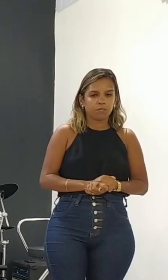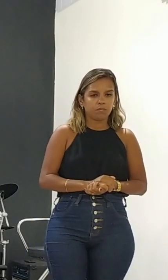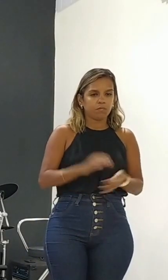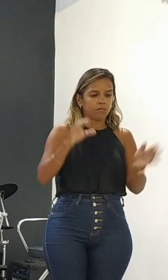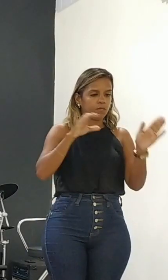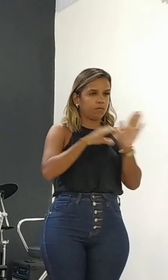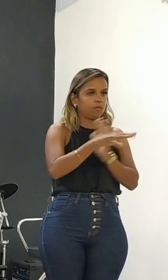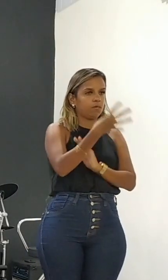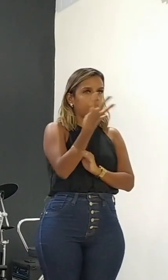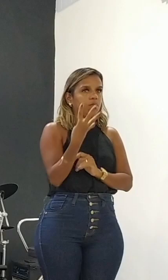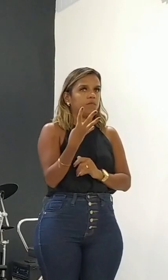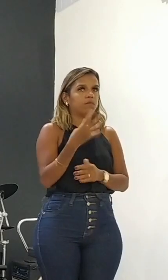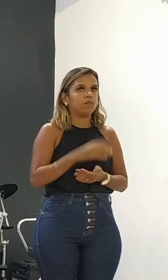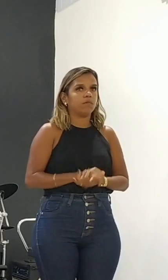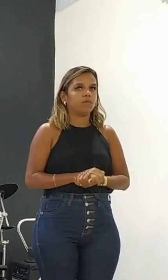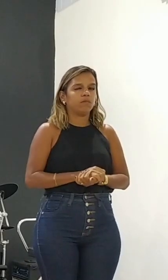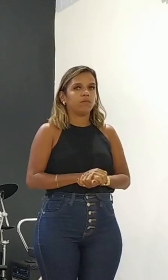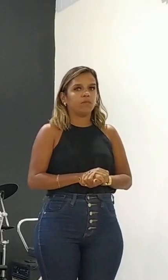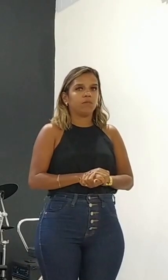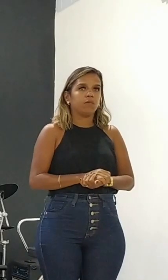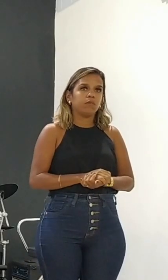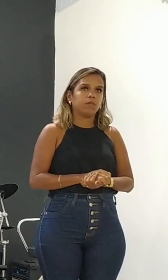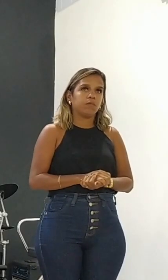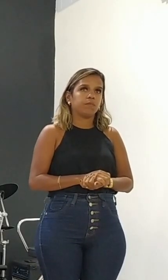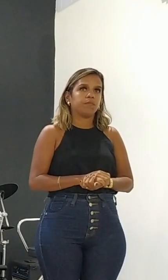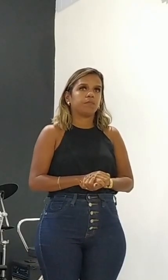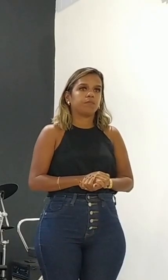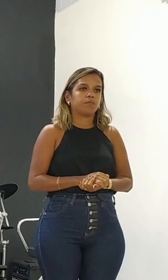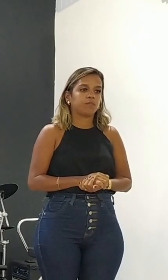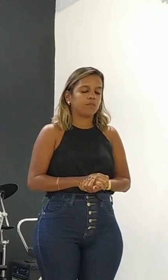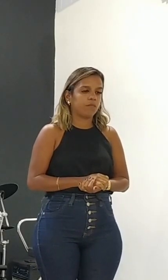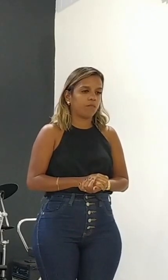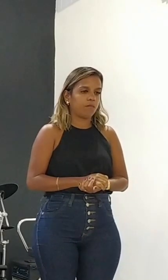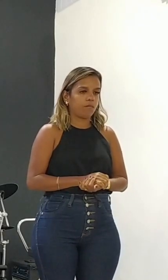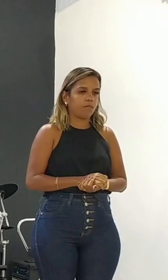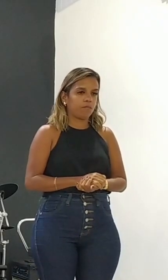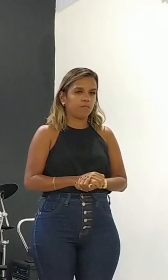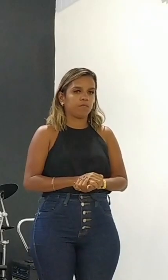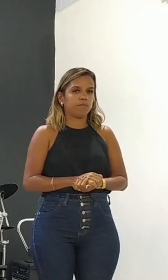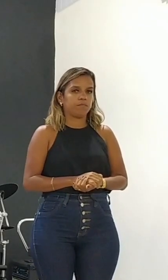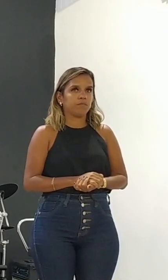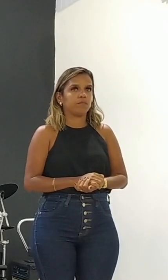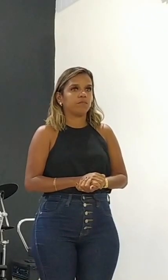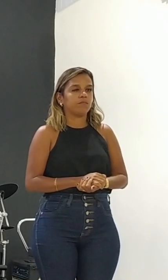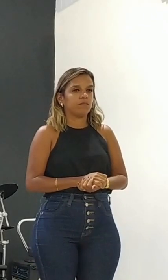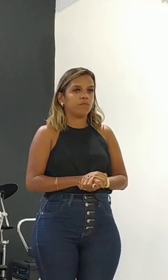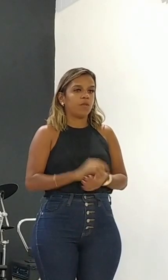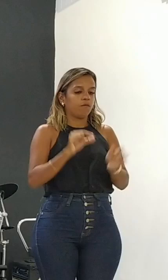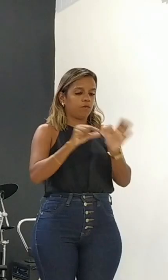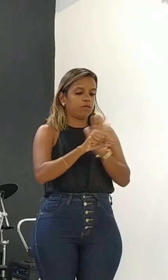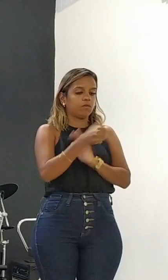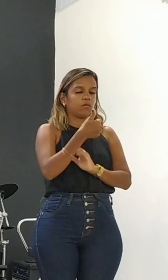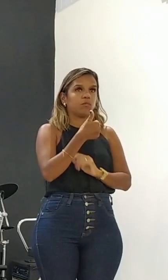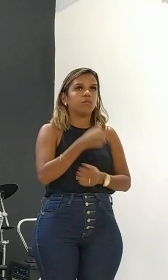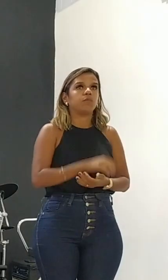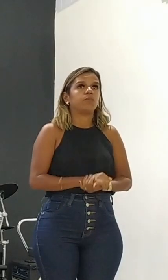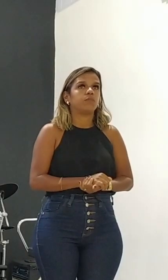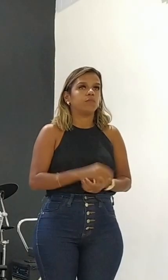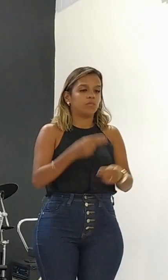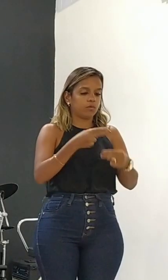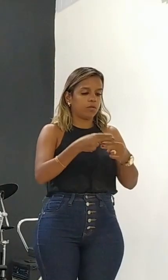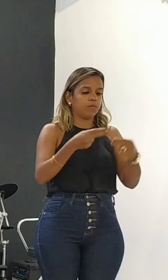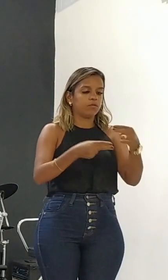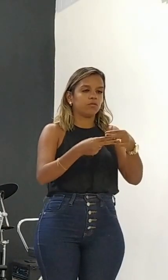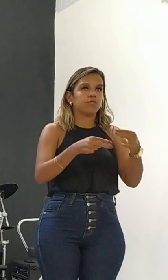Capítulo 4. Agora sim, capítulo 4. Abre para mim capítulo 4, versículo